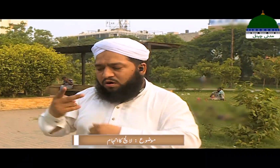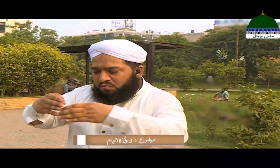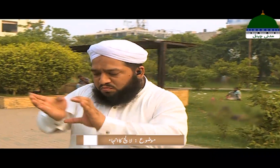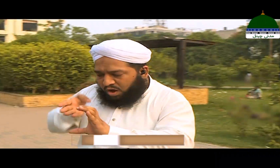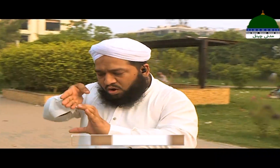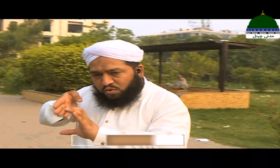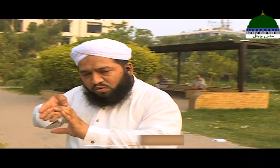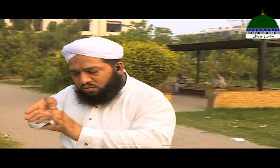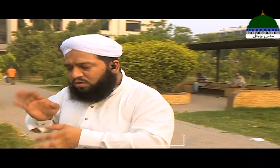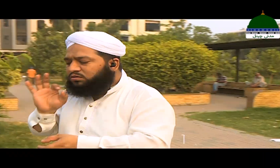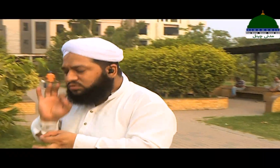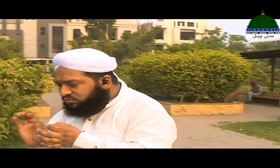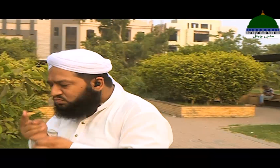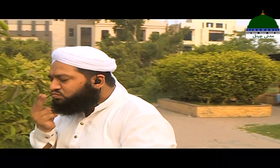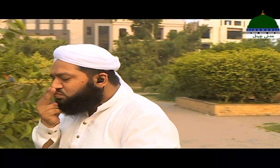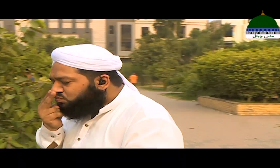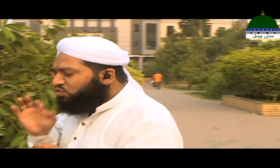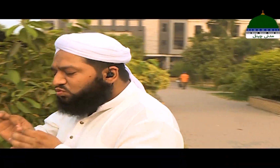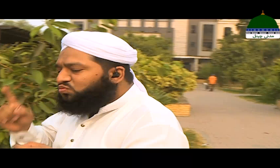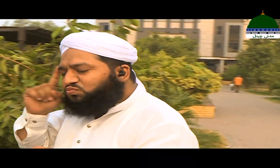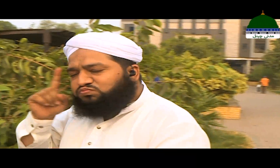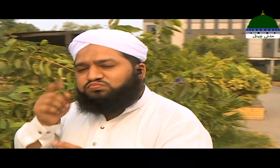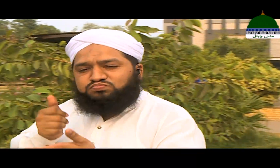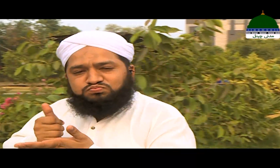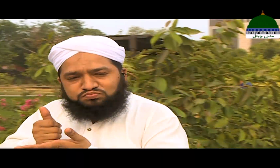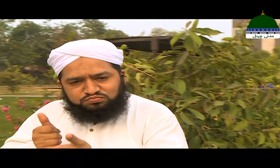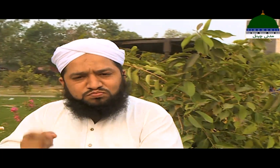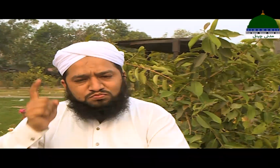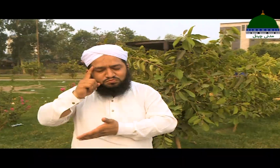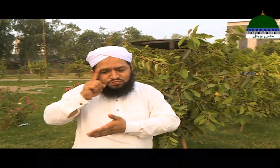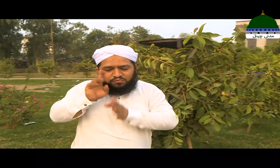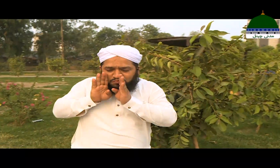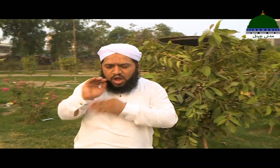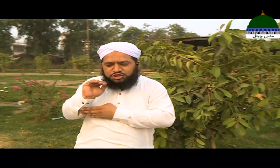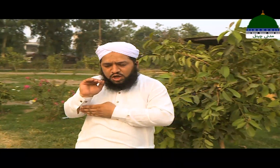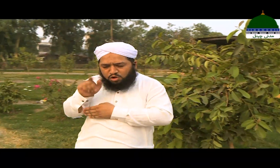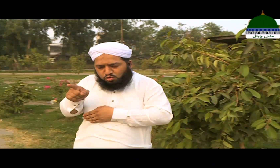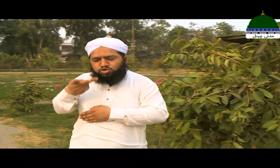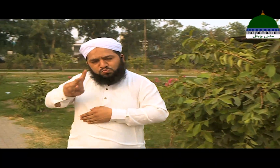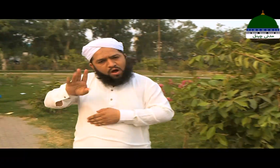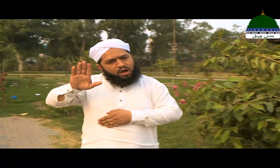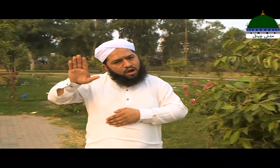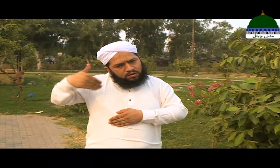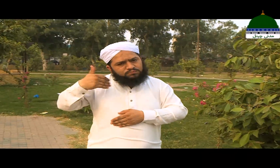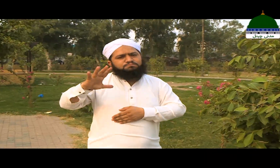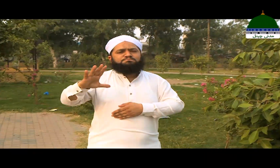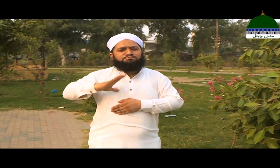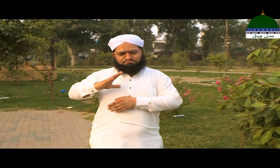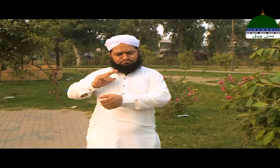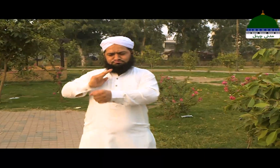پاس آئے، وہاں دھنی دی، خوشبو مہکائی اور اس طرح پکارنے لگے، اے سانپ تو دوبارہ ہمارے پاس آ جا، ہم نہ تو تجھے